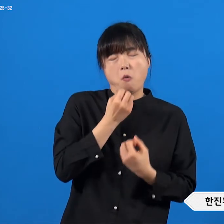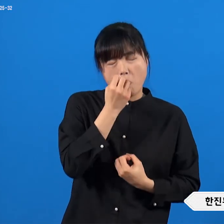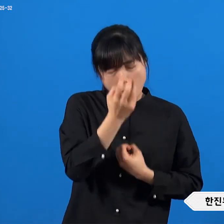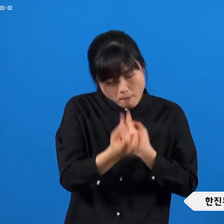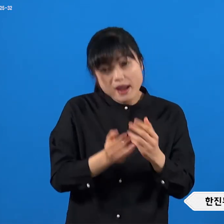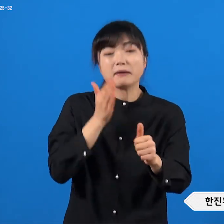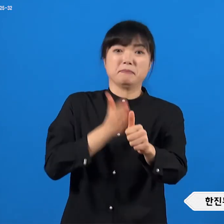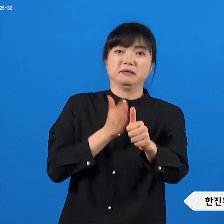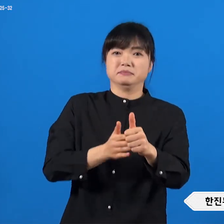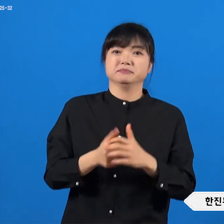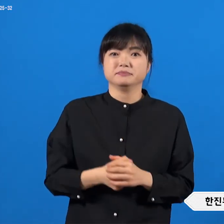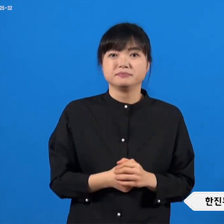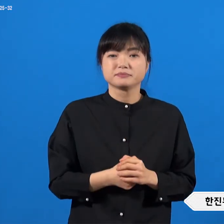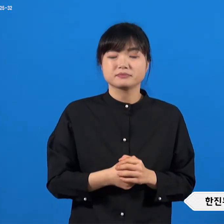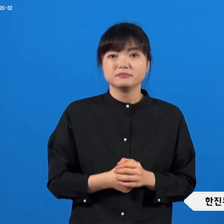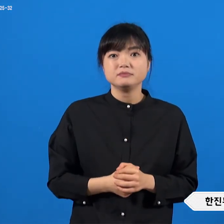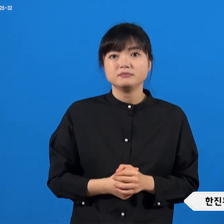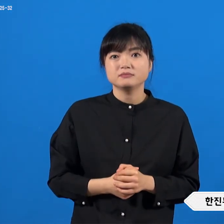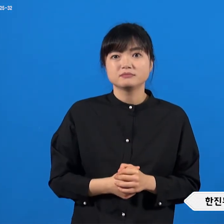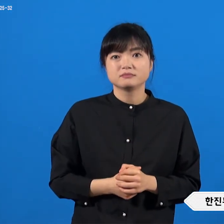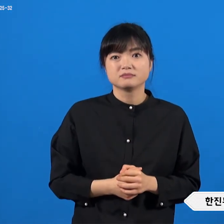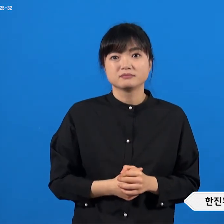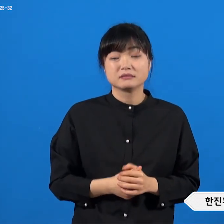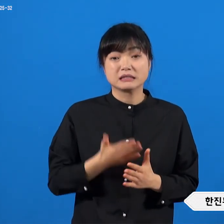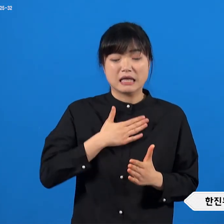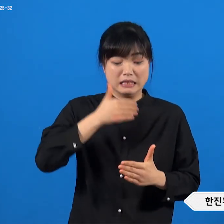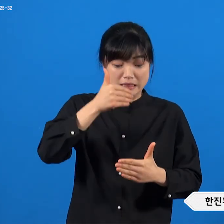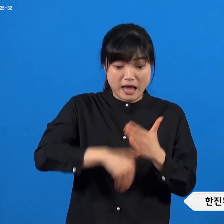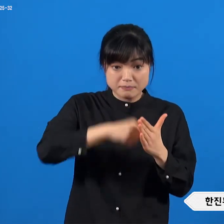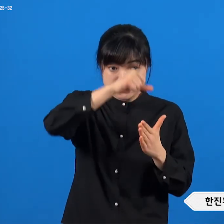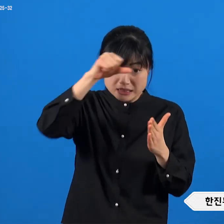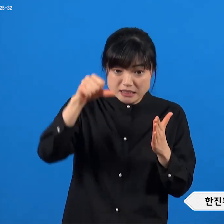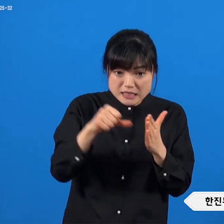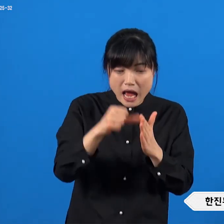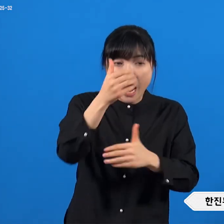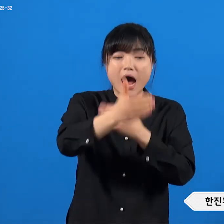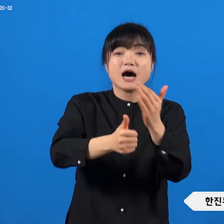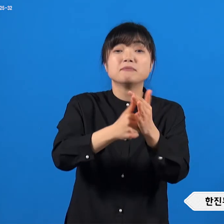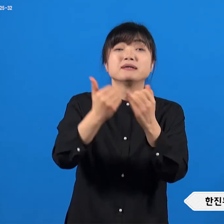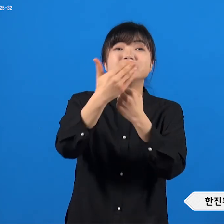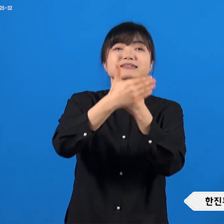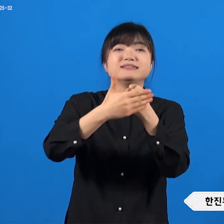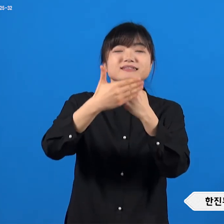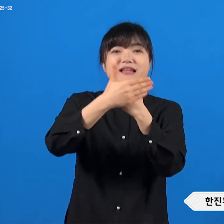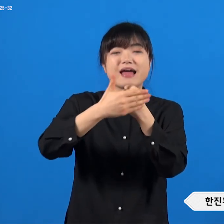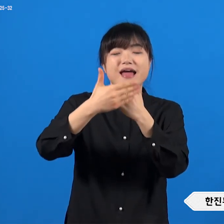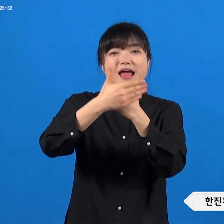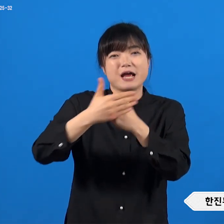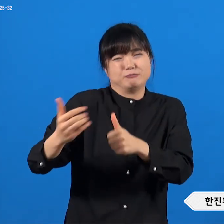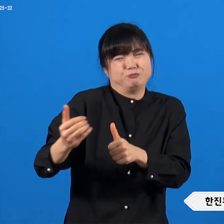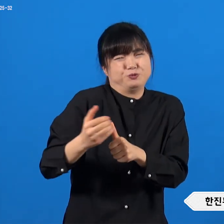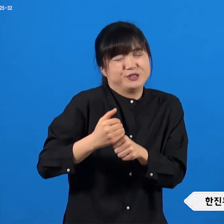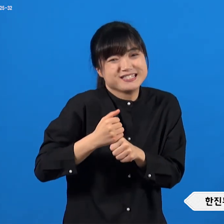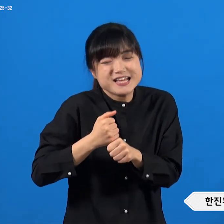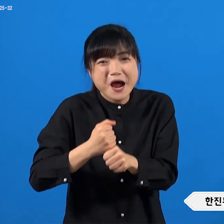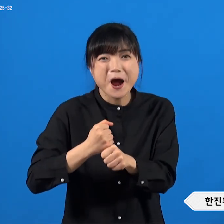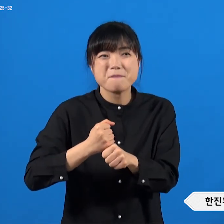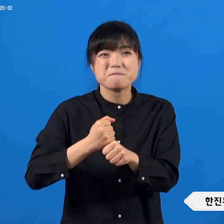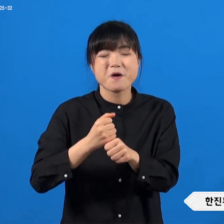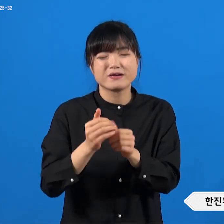수 있기를 바랍니다. 내 남은 생에도 하나님의 은혜의 사슬에 매여서